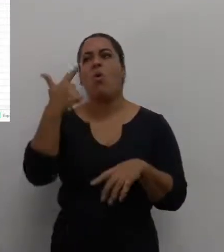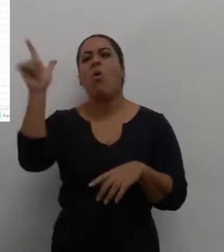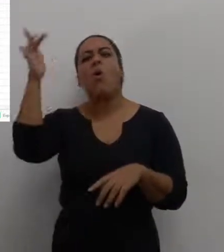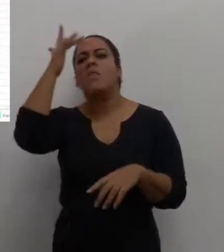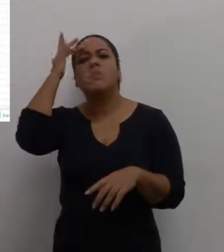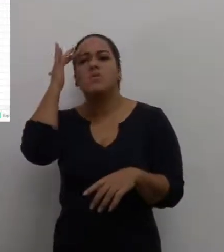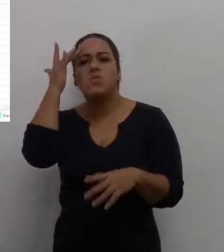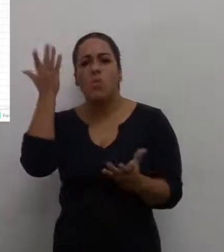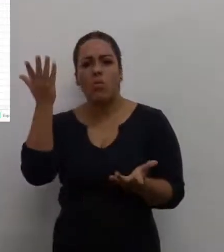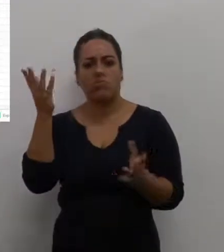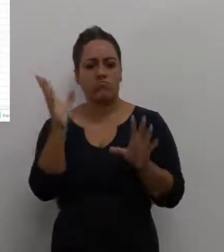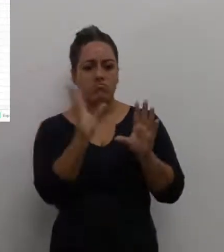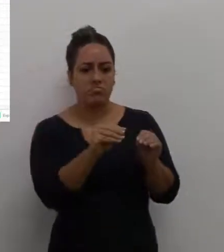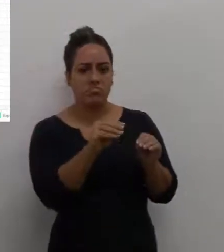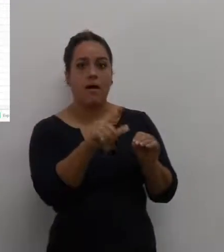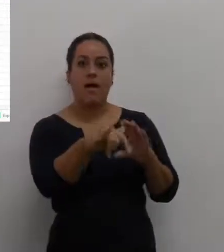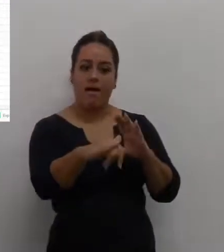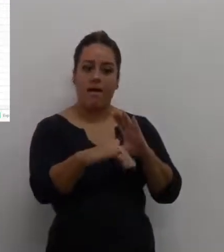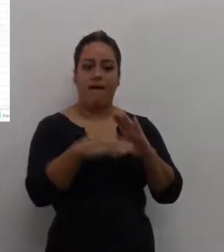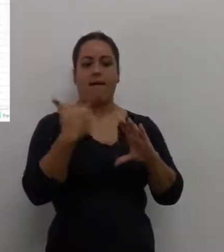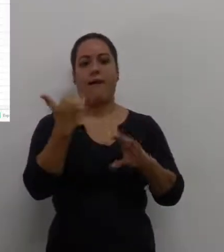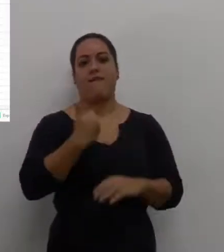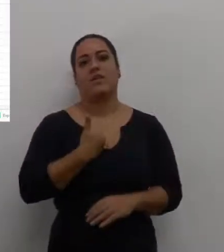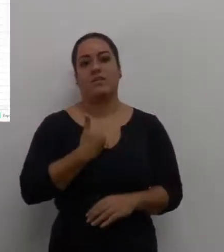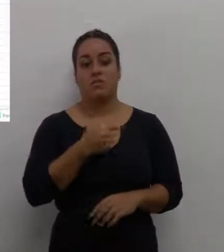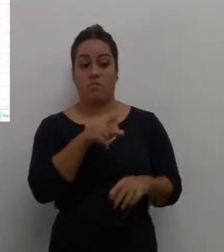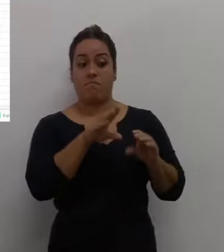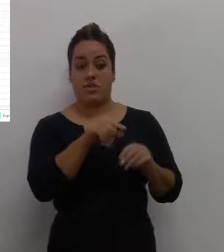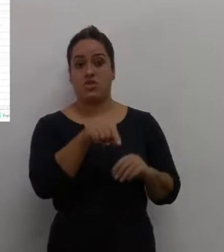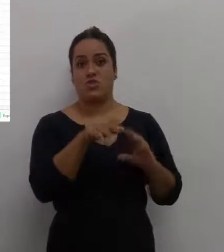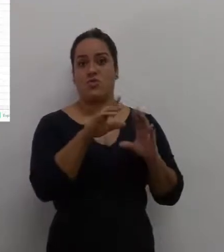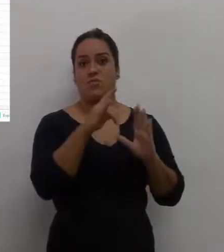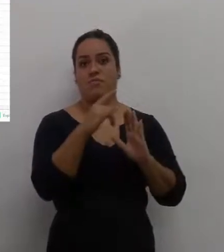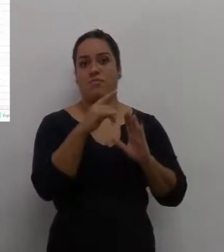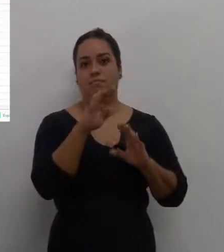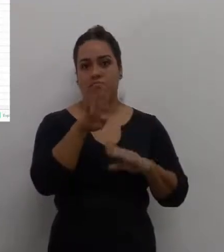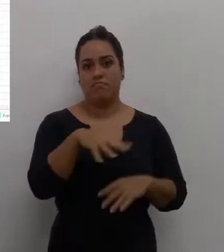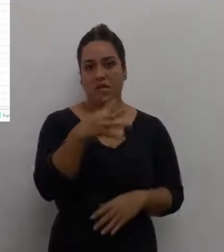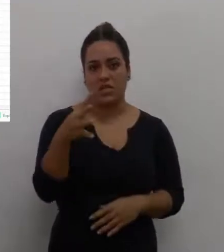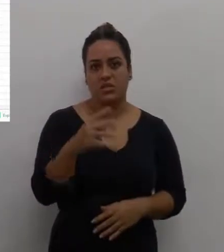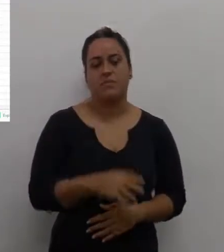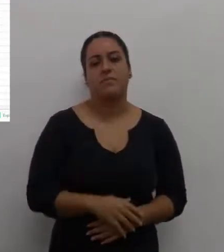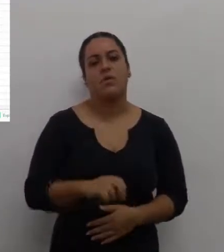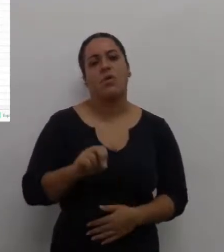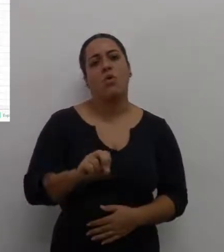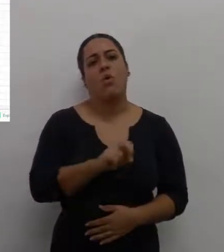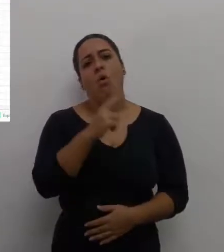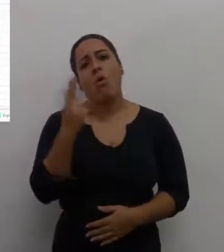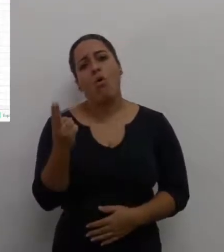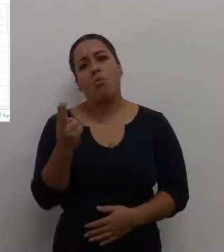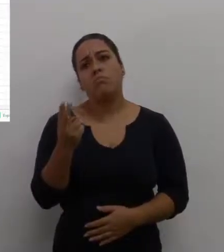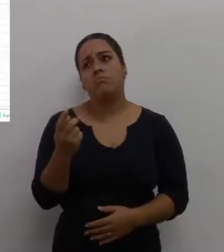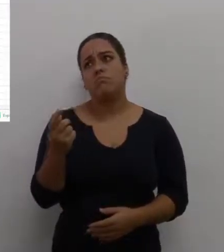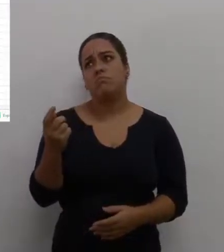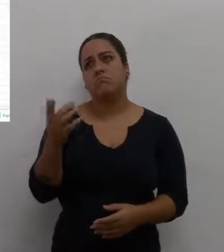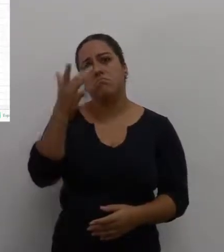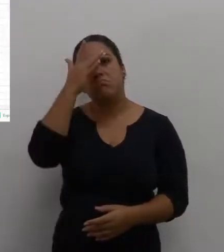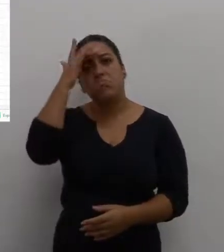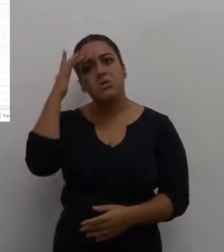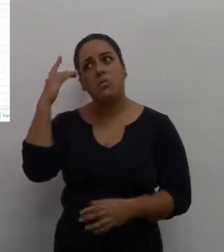uma outra pessoa, eu vou ser notificado, tá? Ou se um usuário enviar um formulário associado a